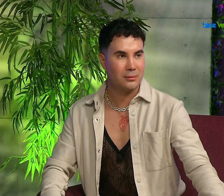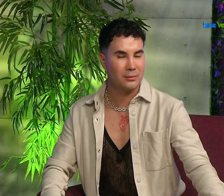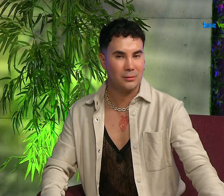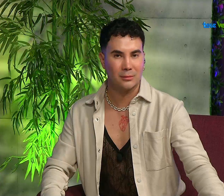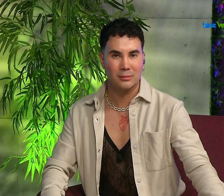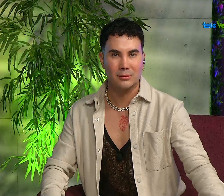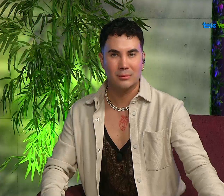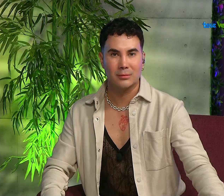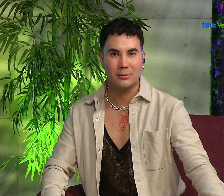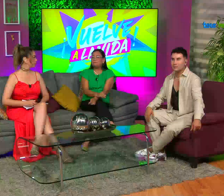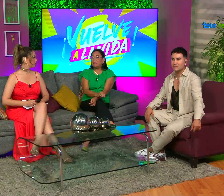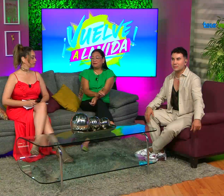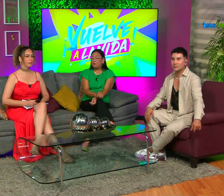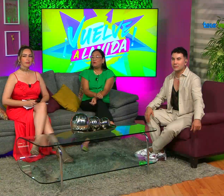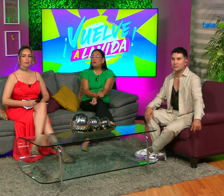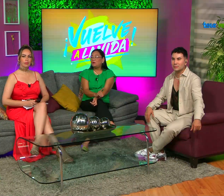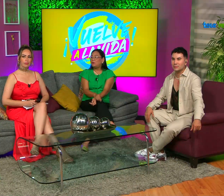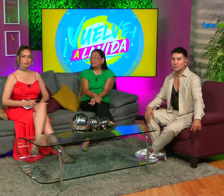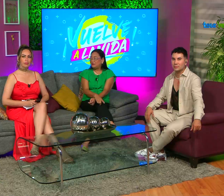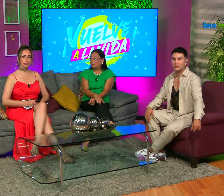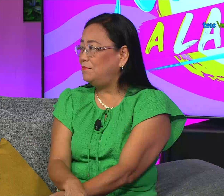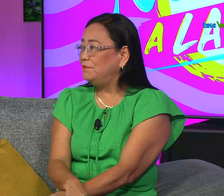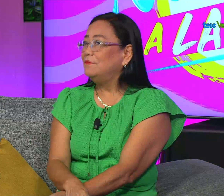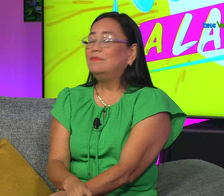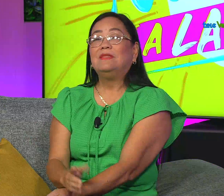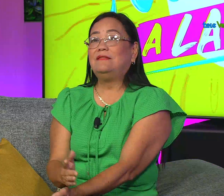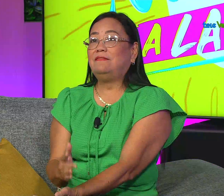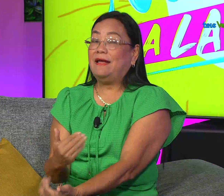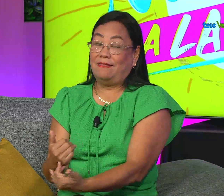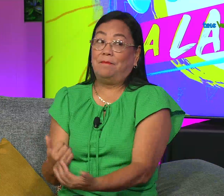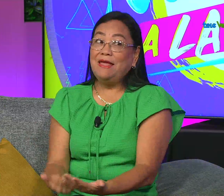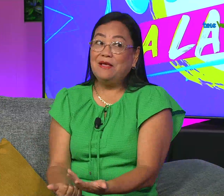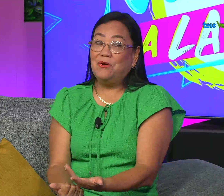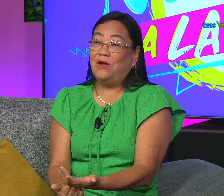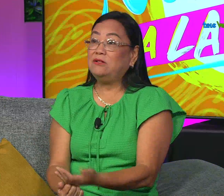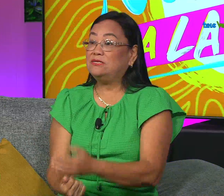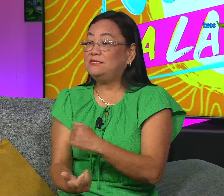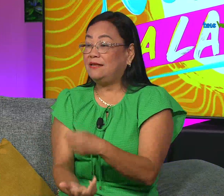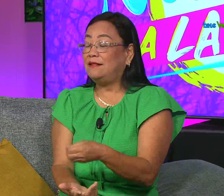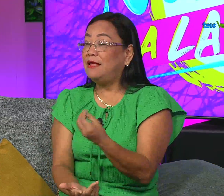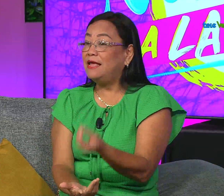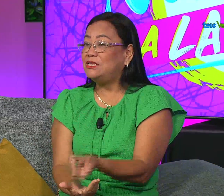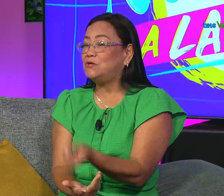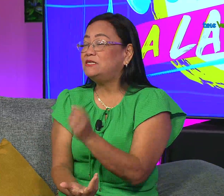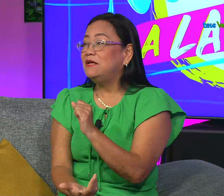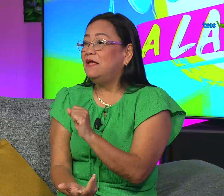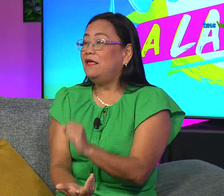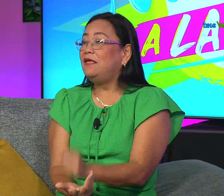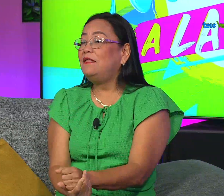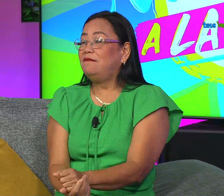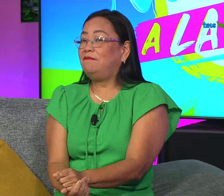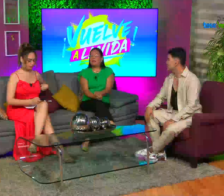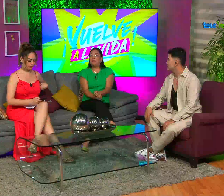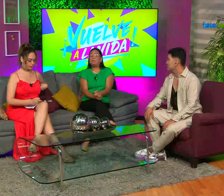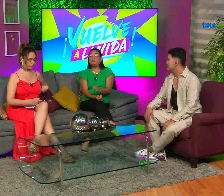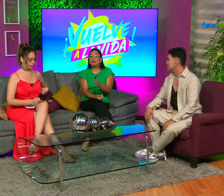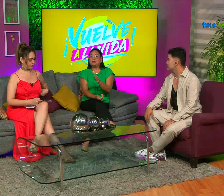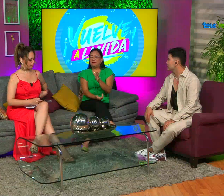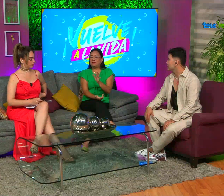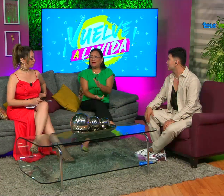lengua de señas ya es patrimonio lingüístico de aquí de México. Claro. Entonces, tienen derechos y debemos de respetar